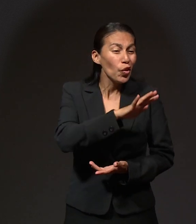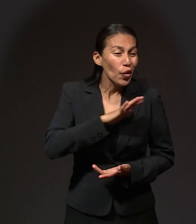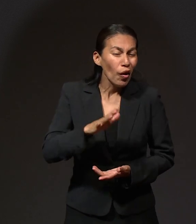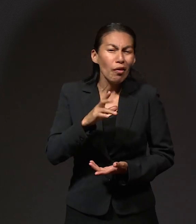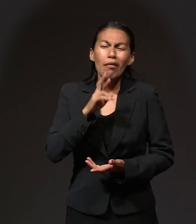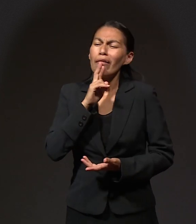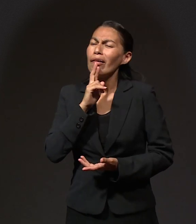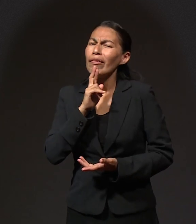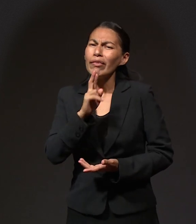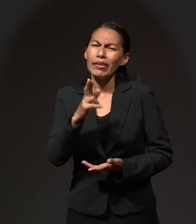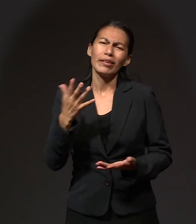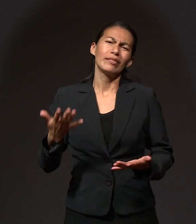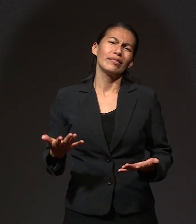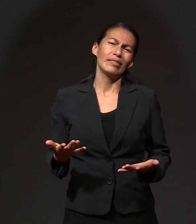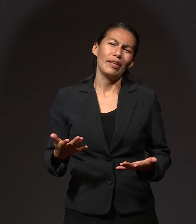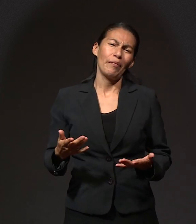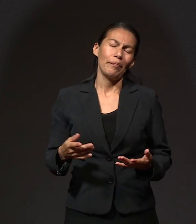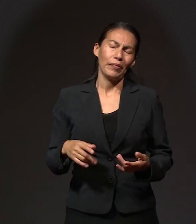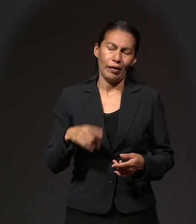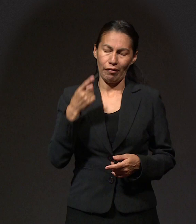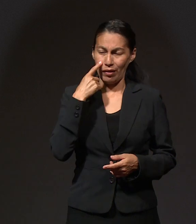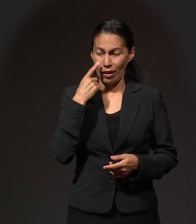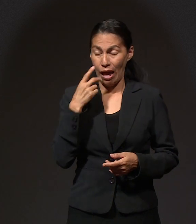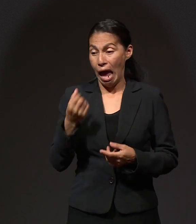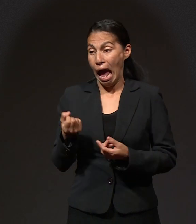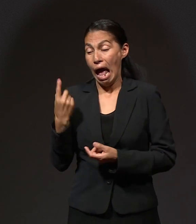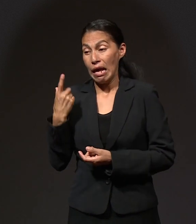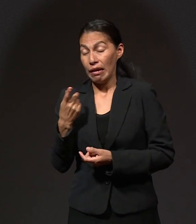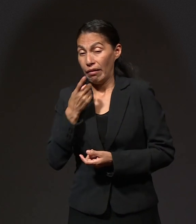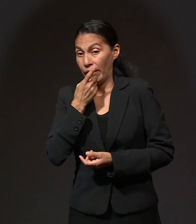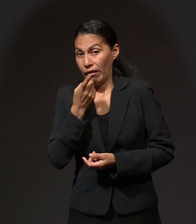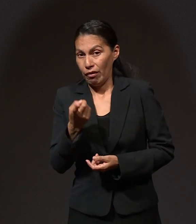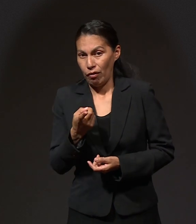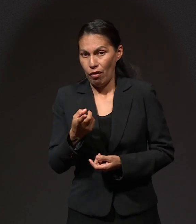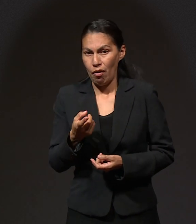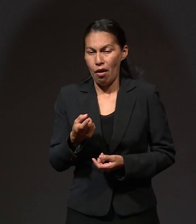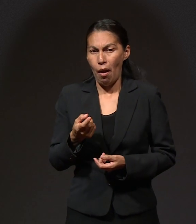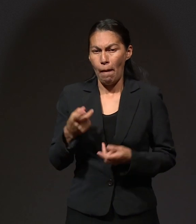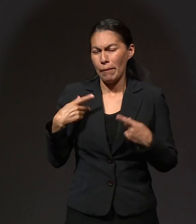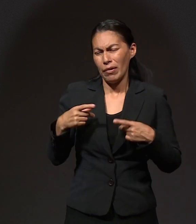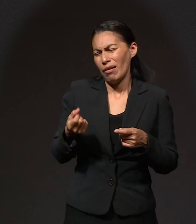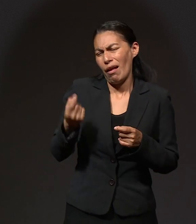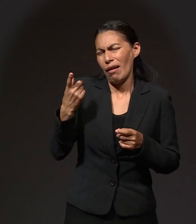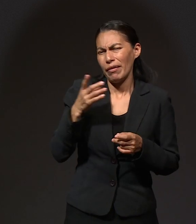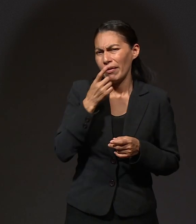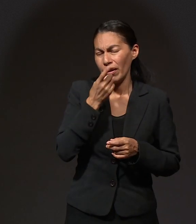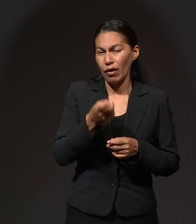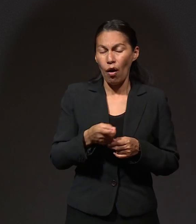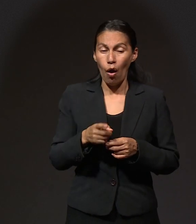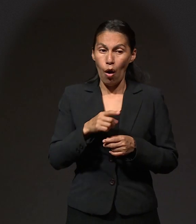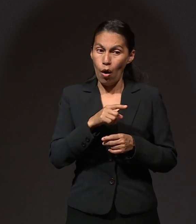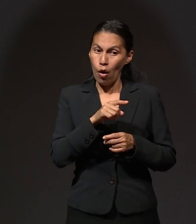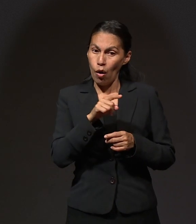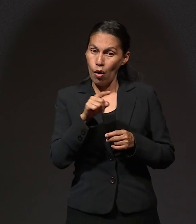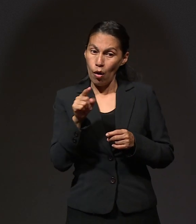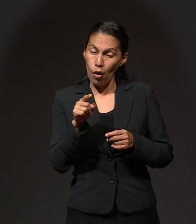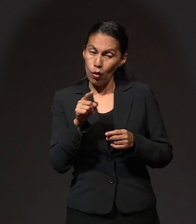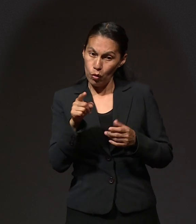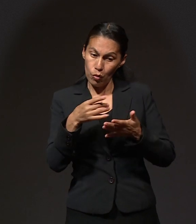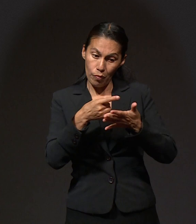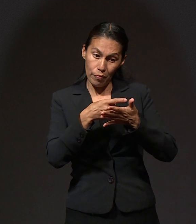Dios son como cheques en blanco firmados por Dios. Ve y cóbralos porque están respaldados por el banco del cielo.